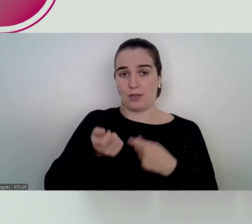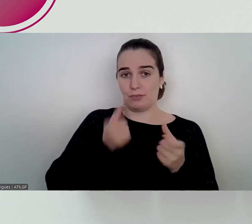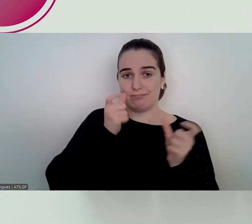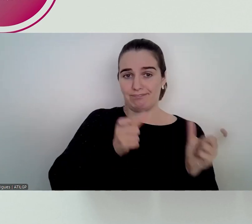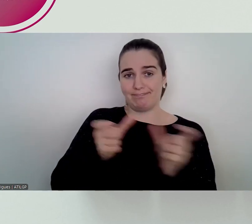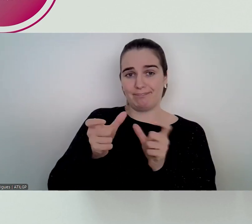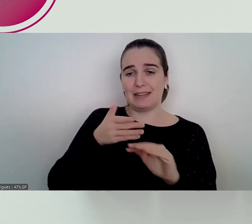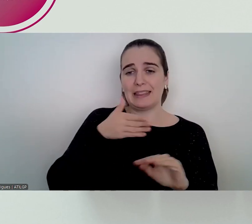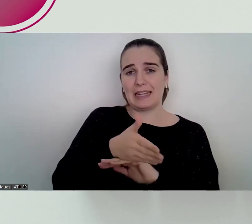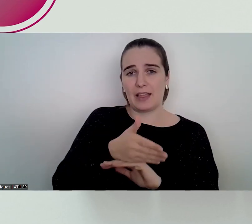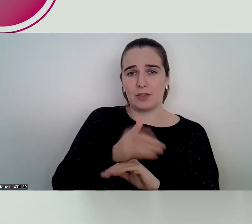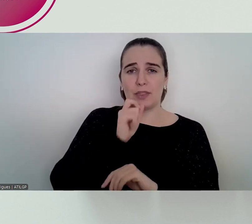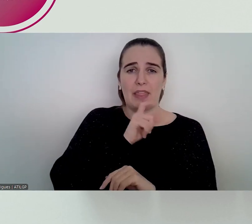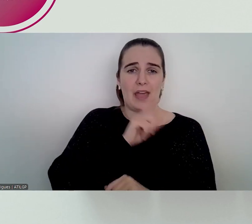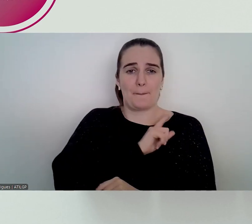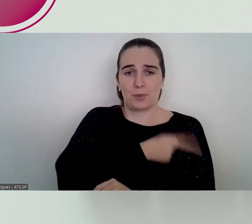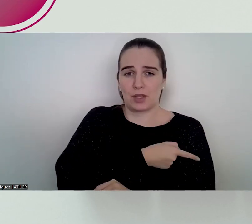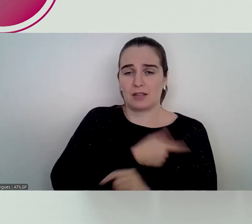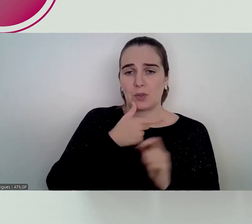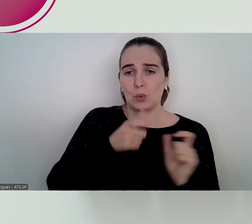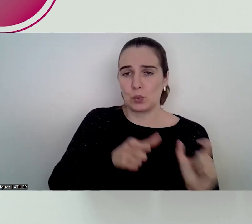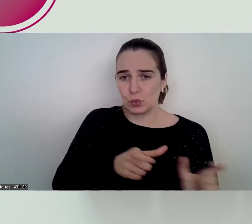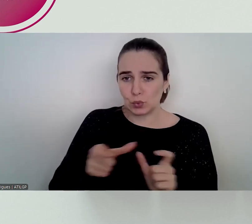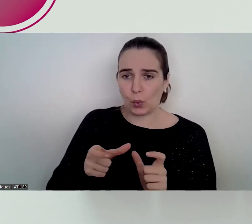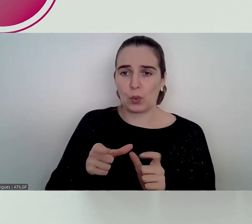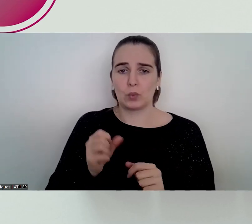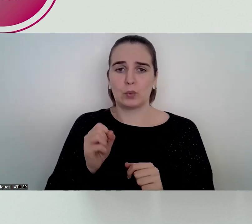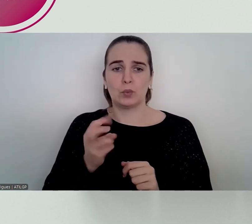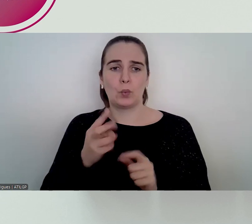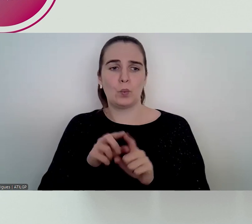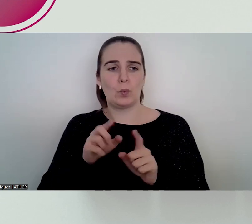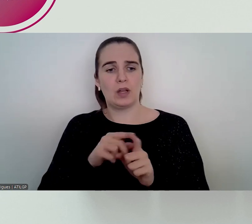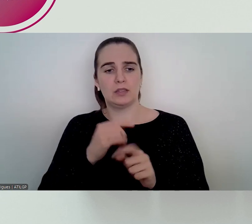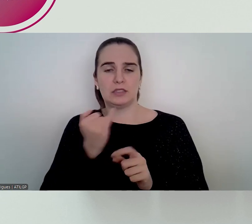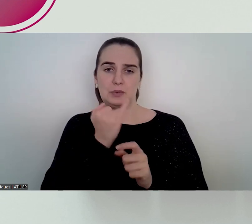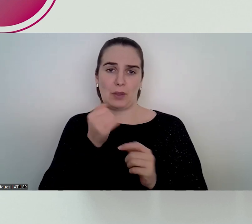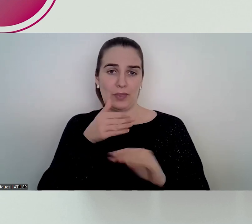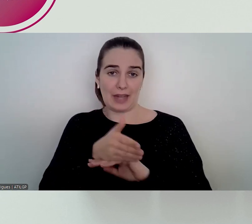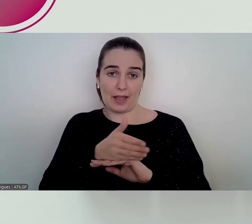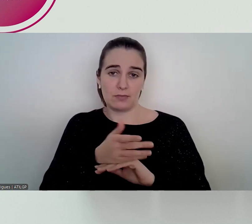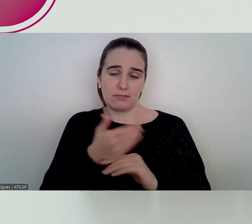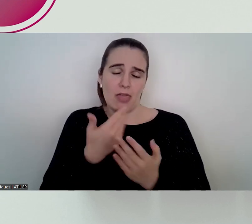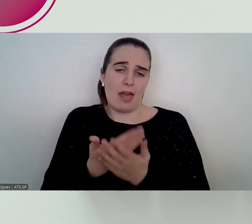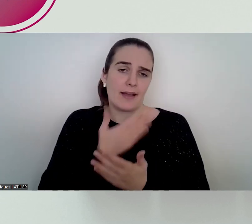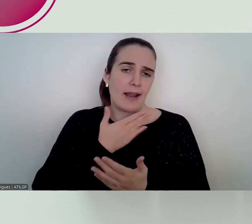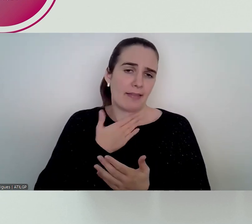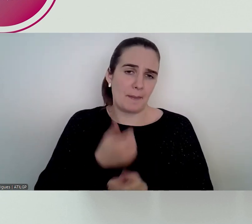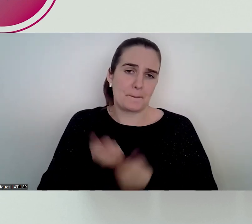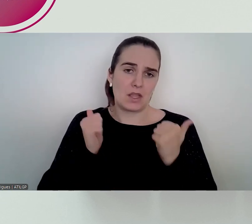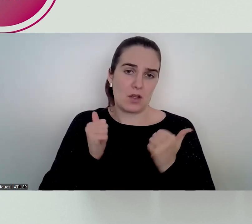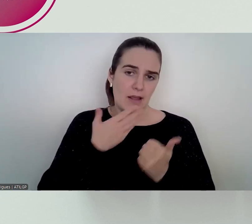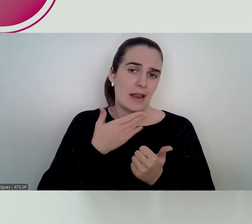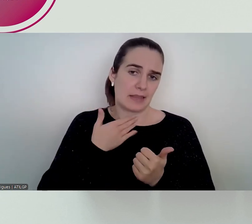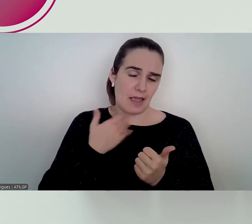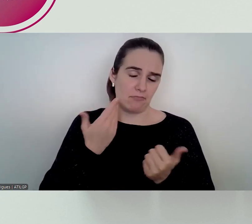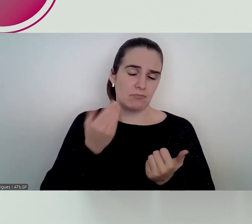com o poder de controlo e comando diretos sobre as entidades, se garante melhor o